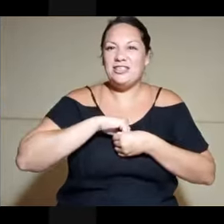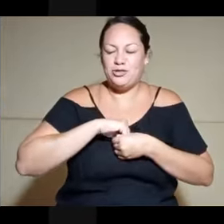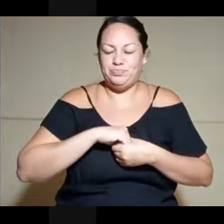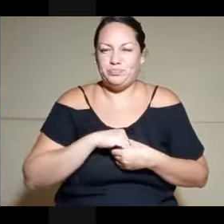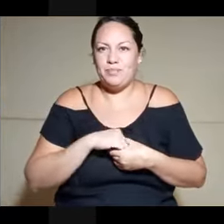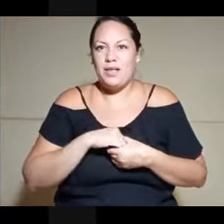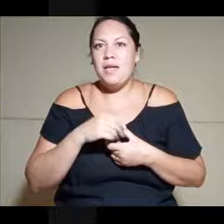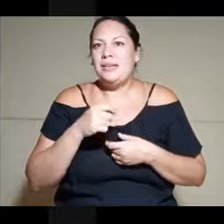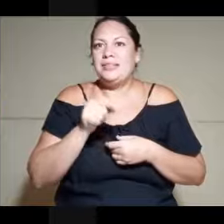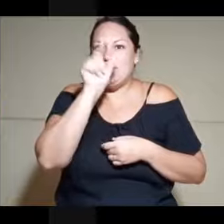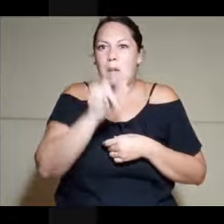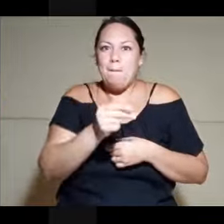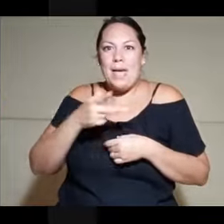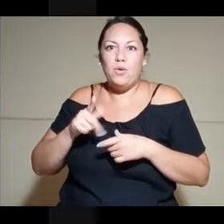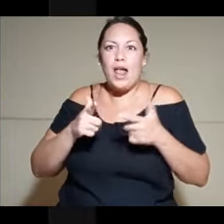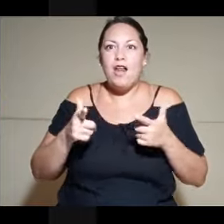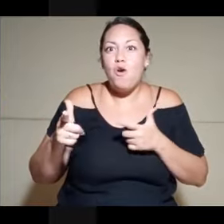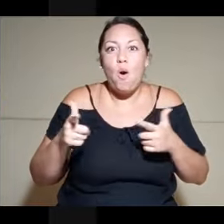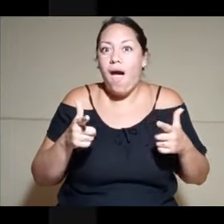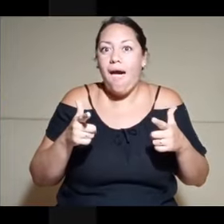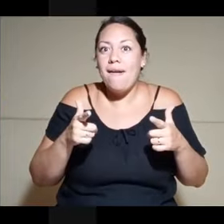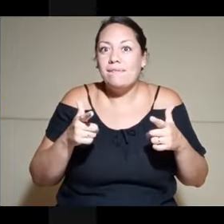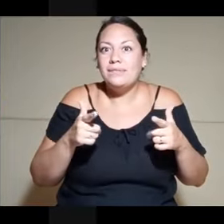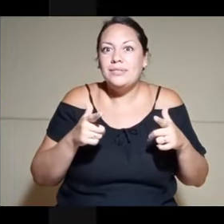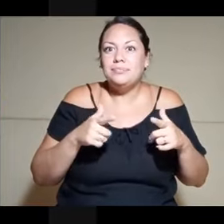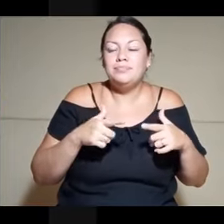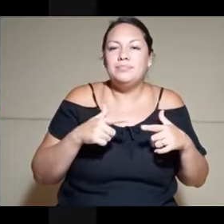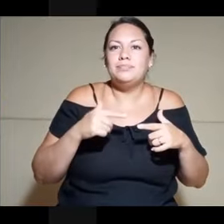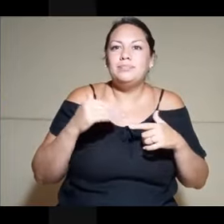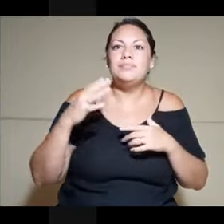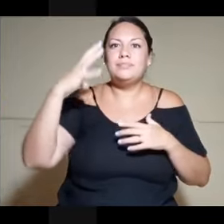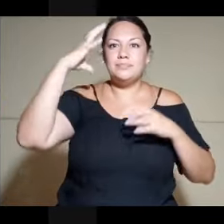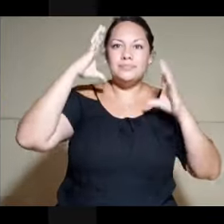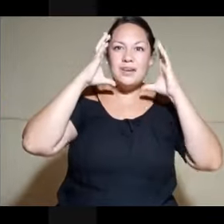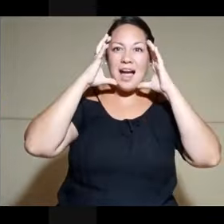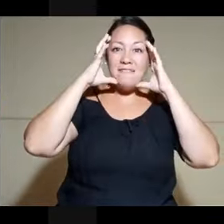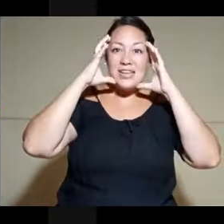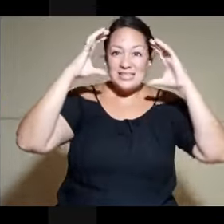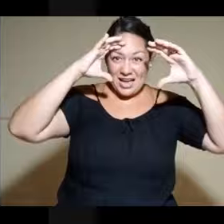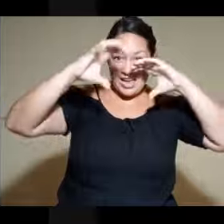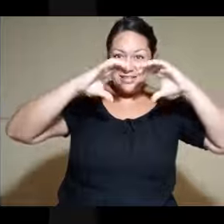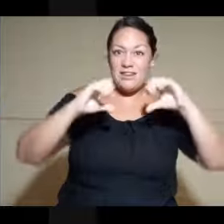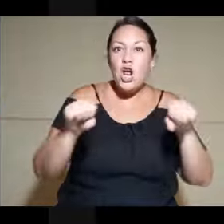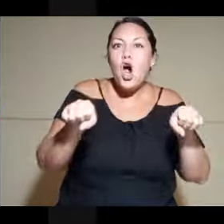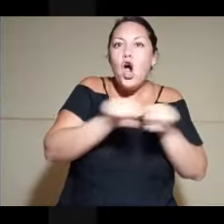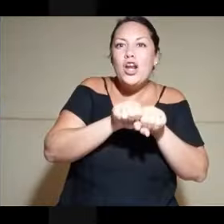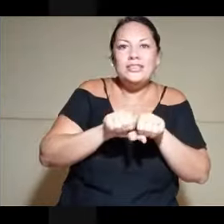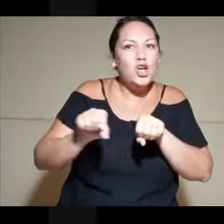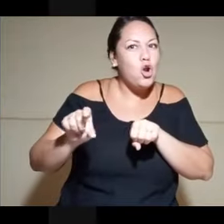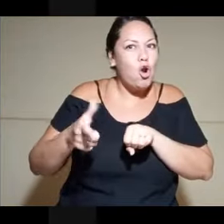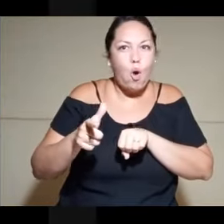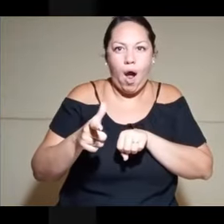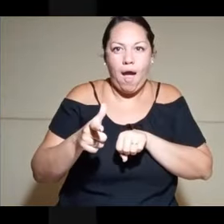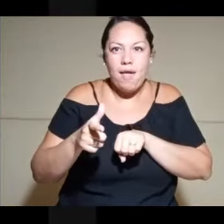afuera con el encéfalo. ¿Sí? Y si no tuviese ese cable, no hay